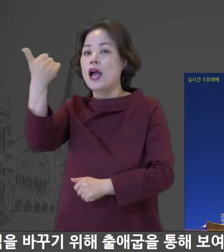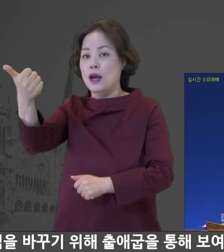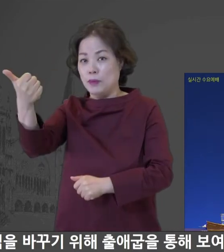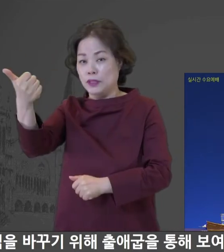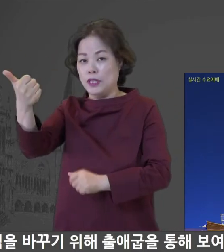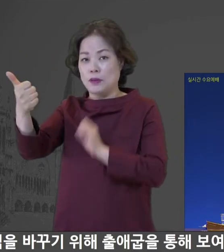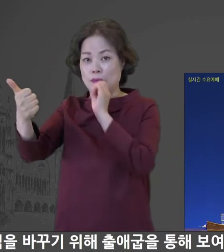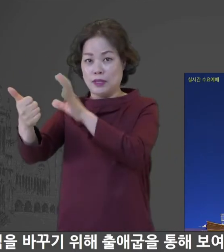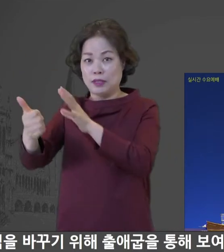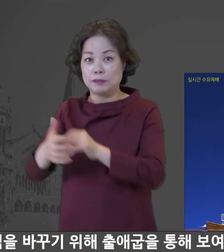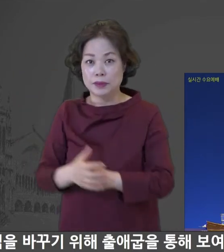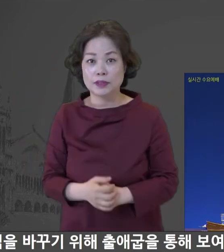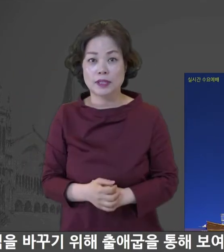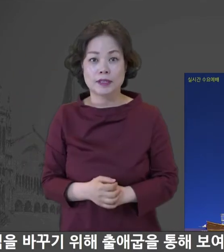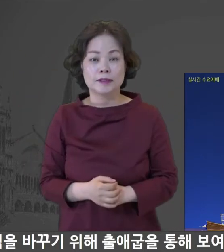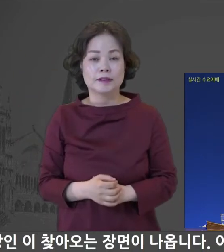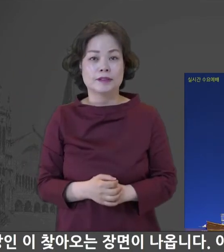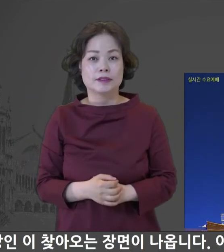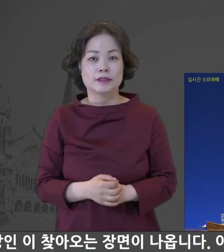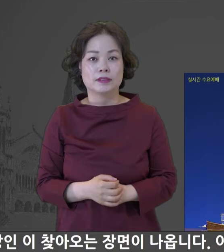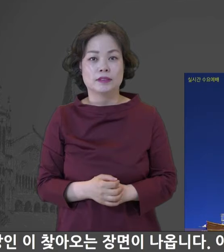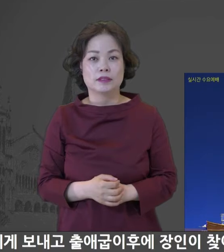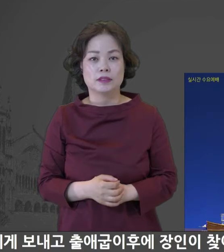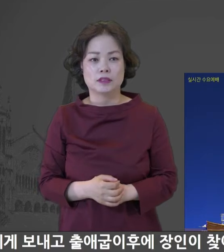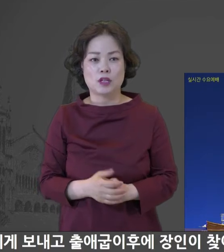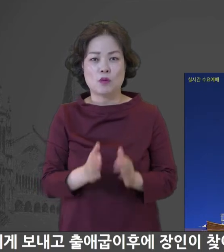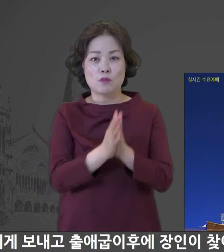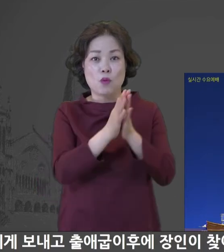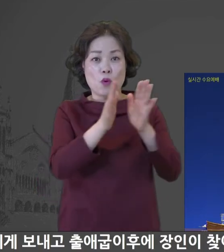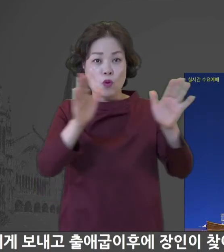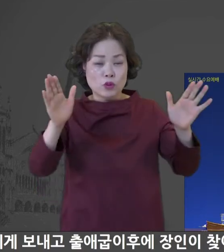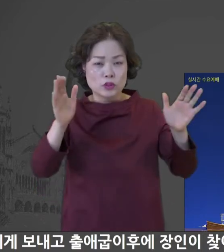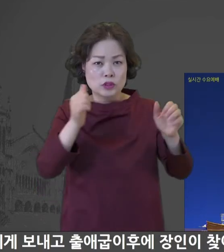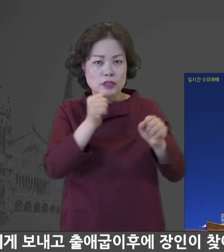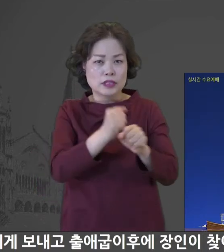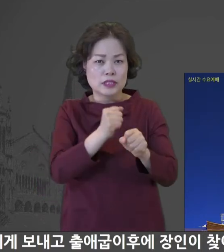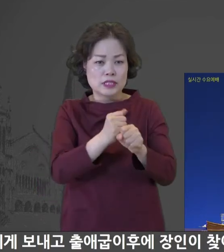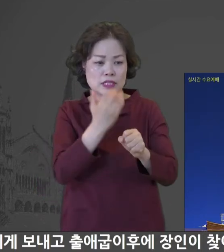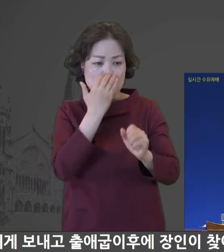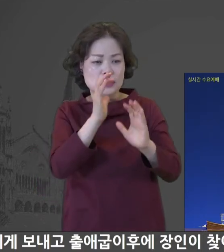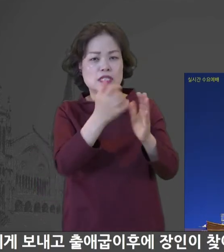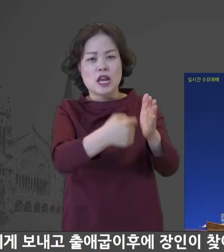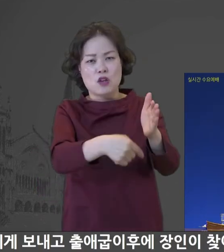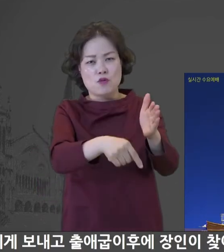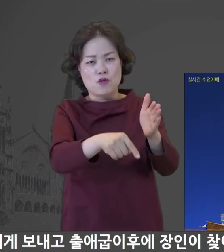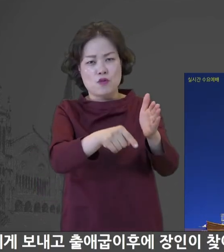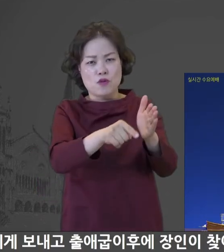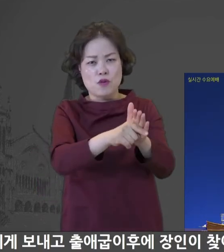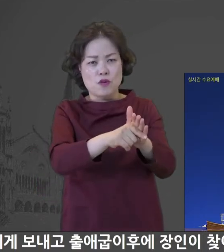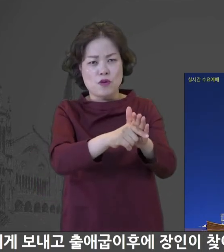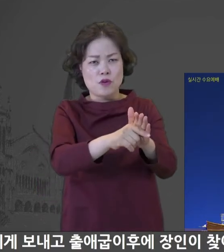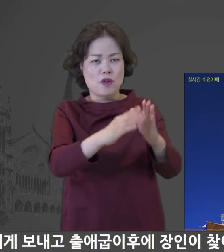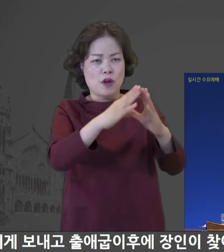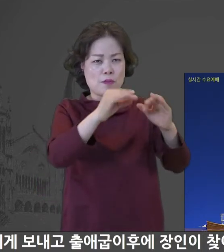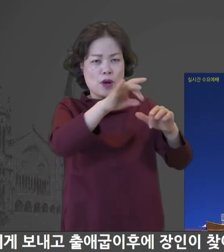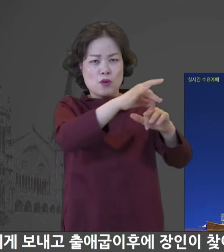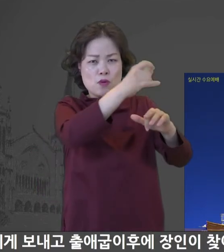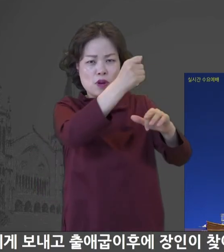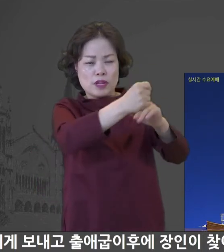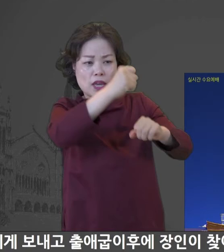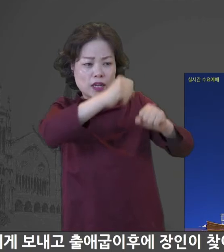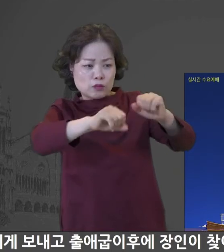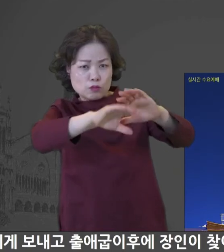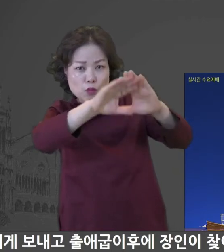8절을 보면요, 이렇게 기록되어 있습니다. 모세가 여호와께서 이스라엘을 위하여 바로와 애굽 사람에게